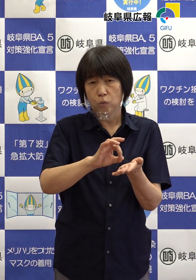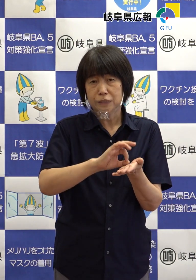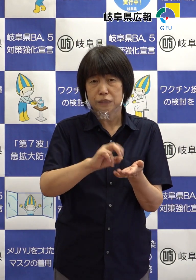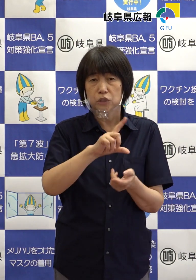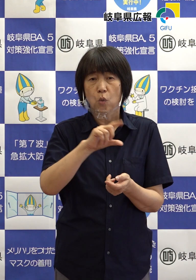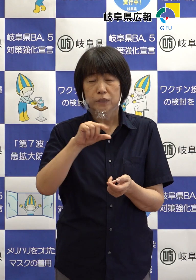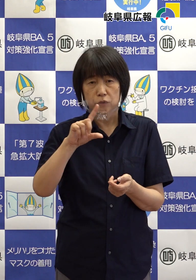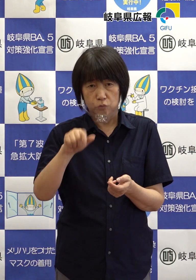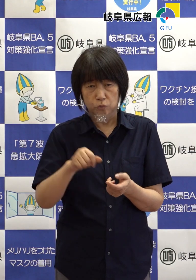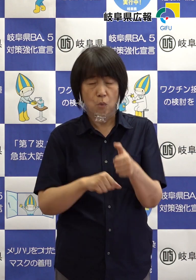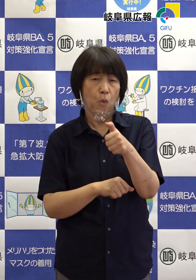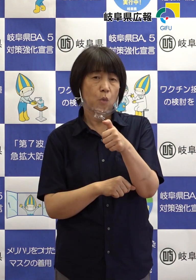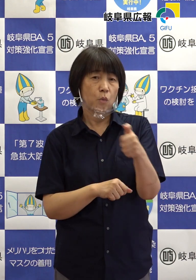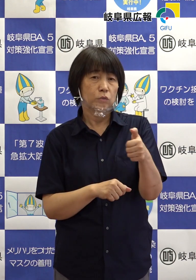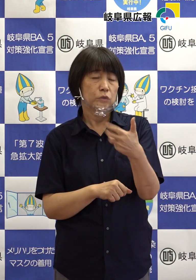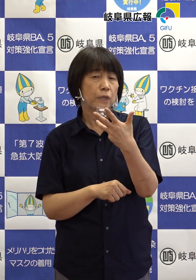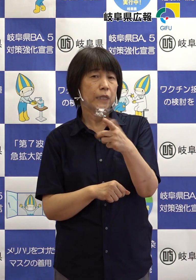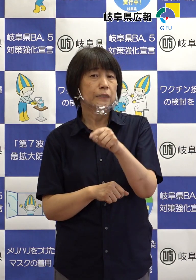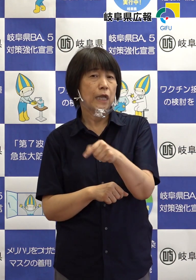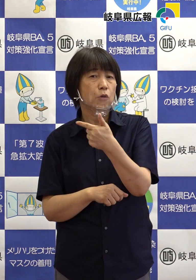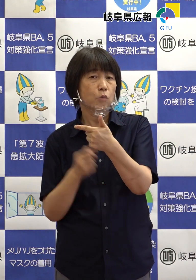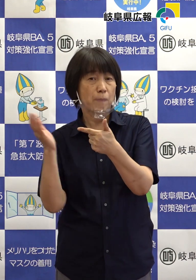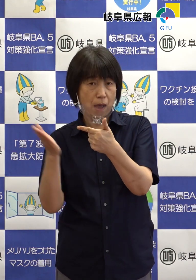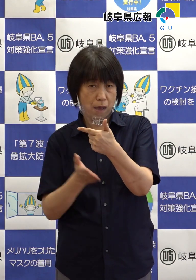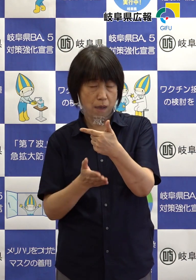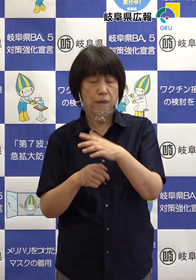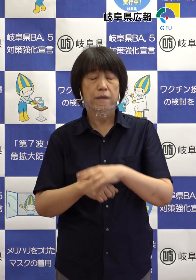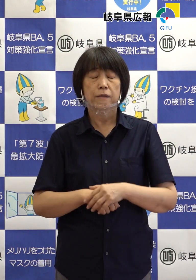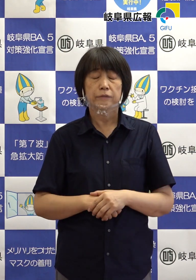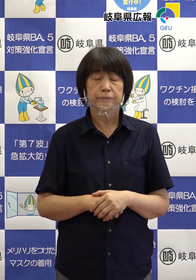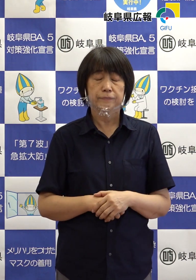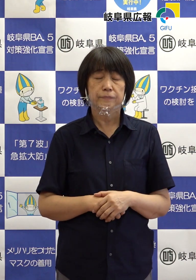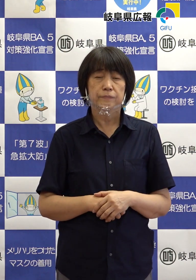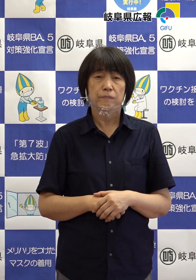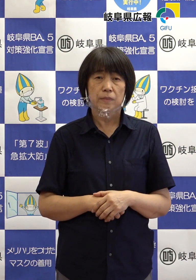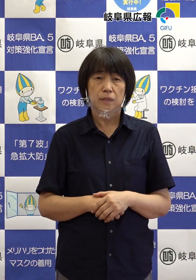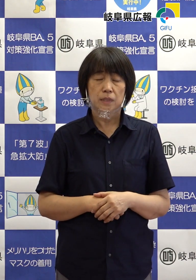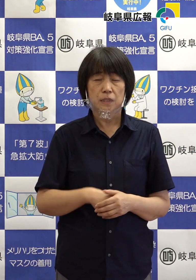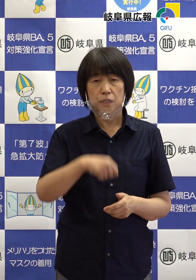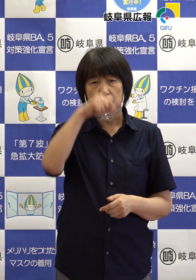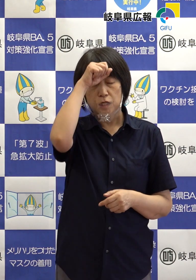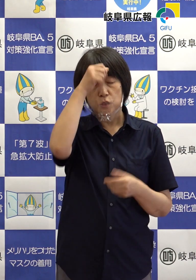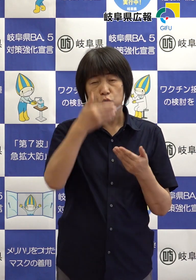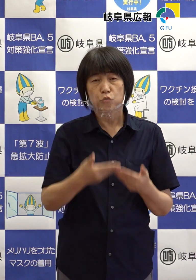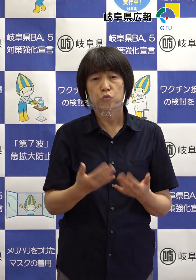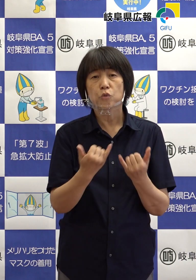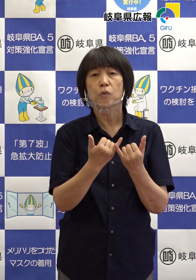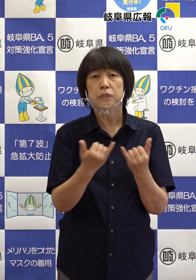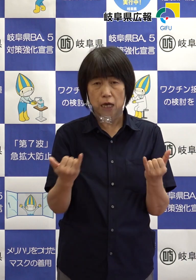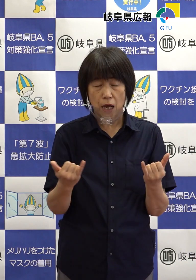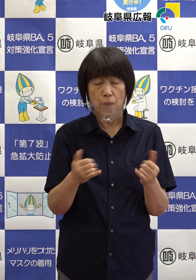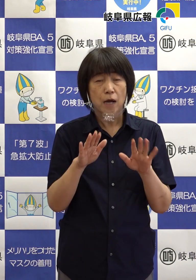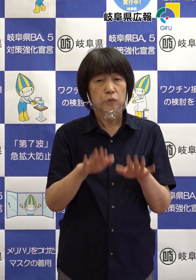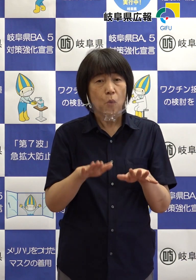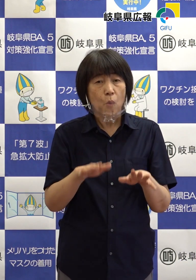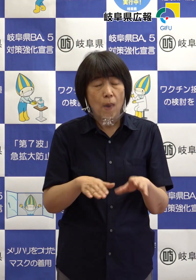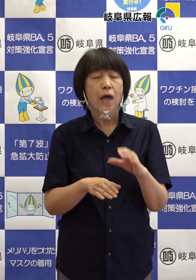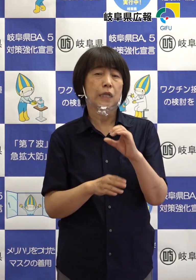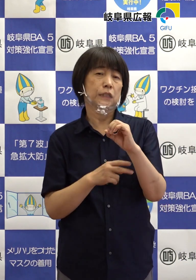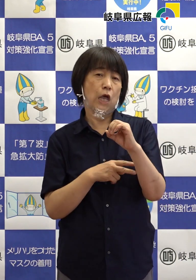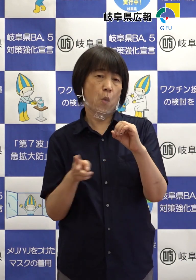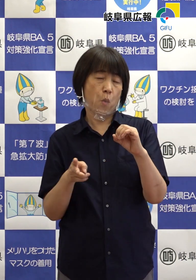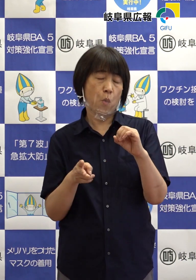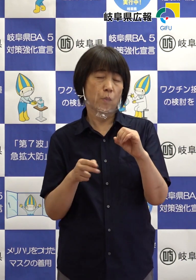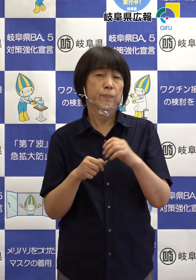おりまして58.6%まで行きましたそれから10者数はあの今日一旦ゼロになりました